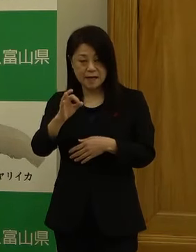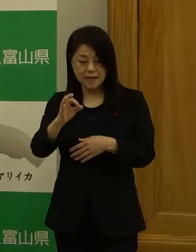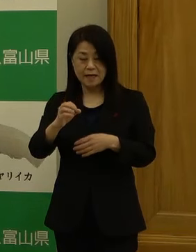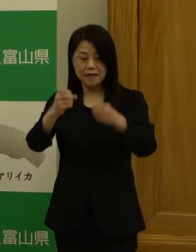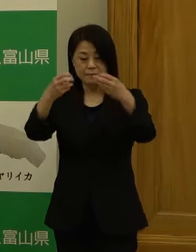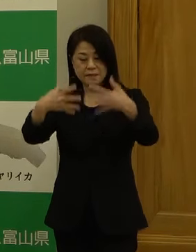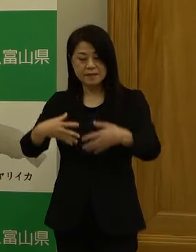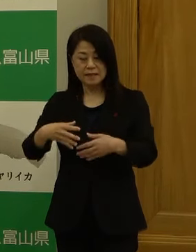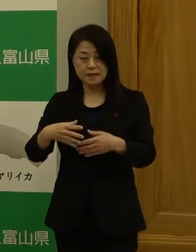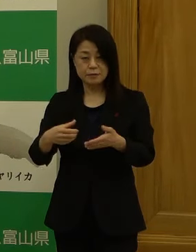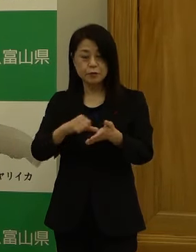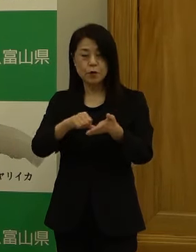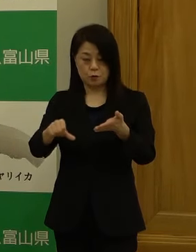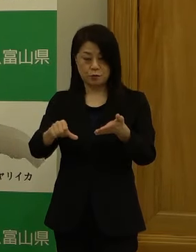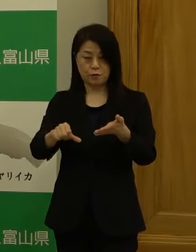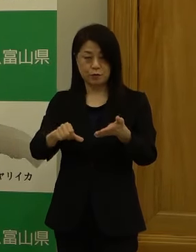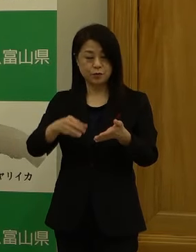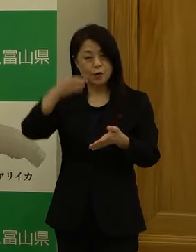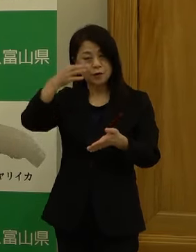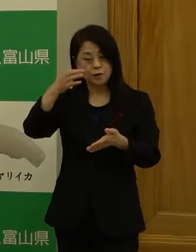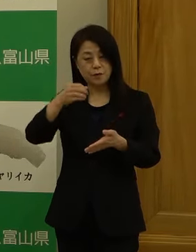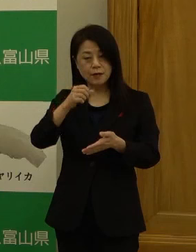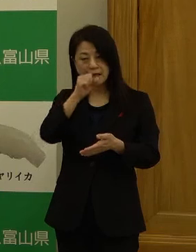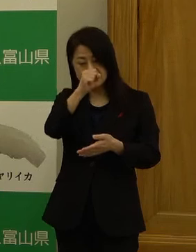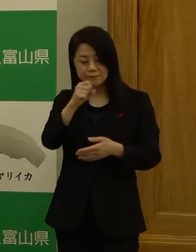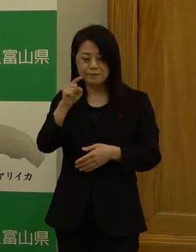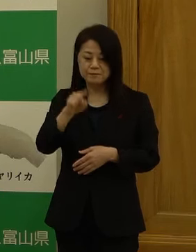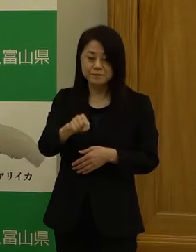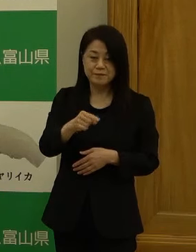ったらぜひ高評価もしていただければと思います。